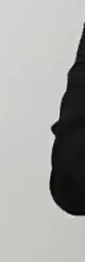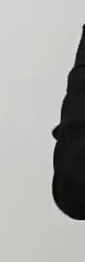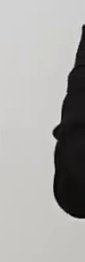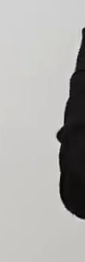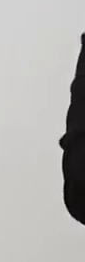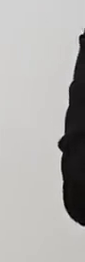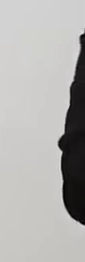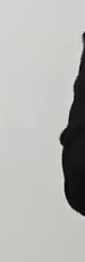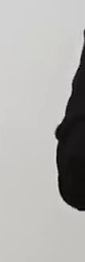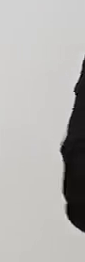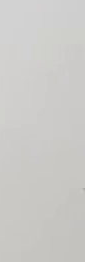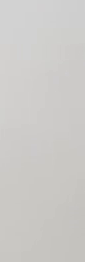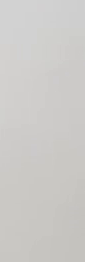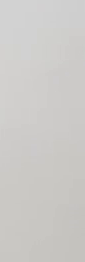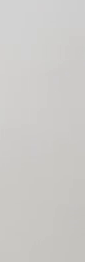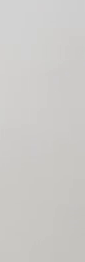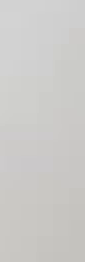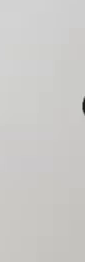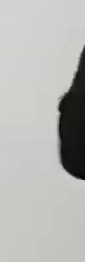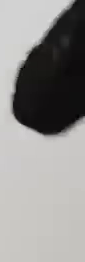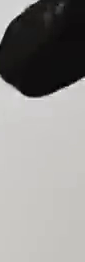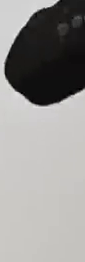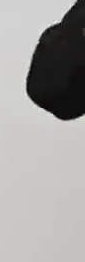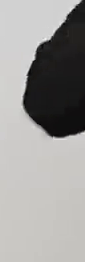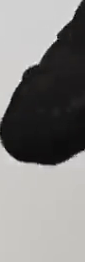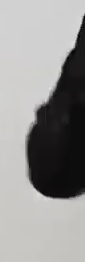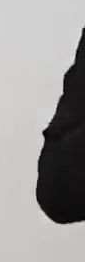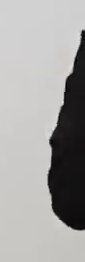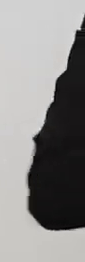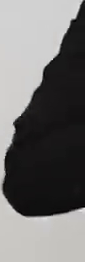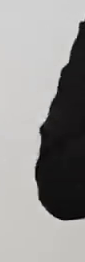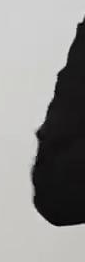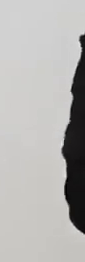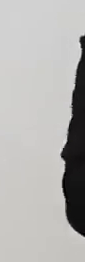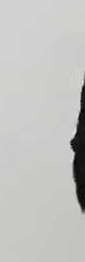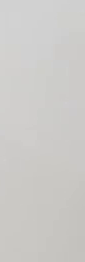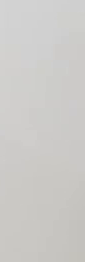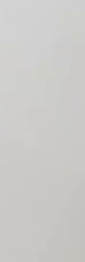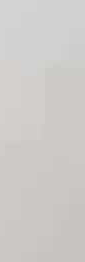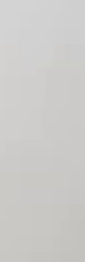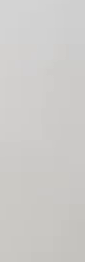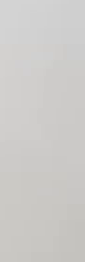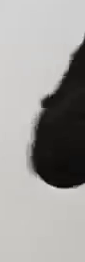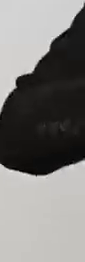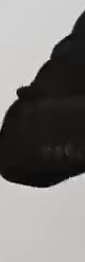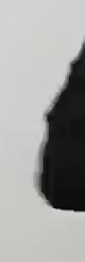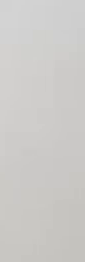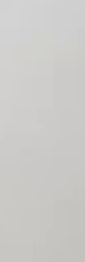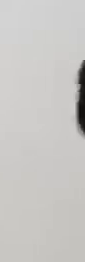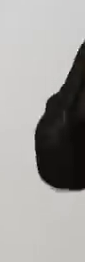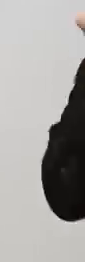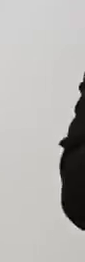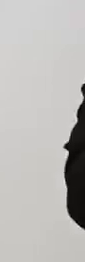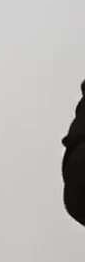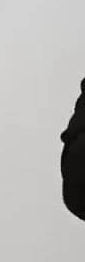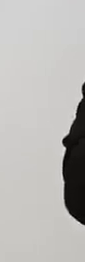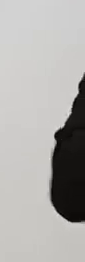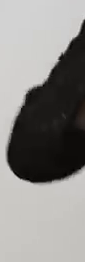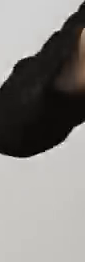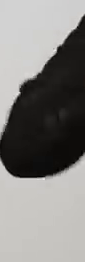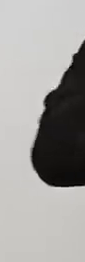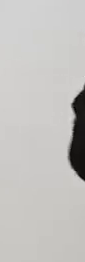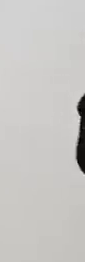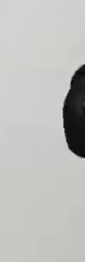부족 문제, 달 전지 방식 변경 등 많은 어려움이 있었지만 국민 여러분께서 보내주신 많은